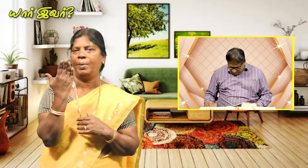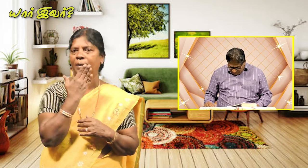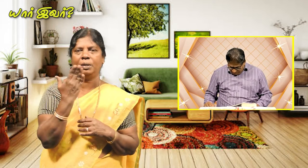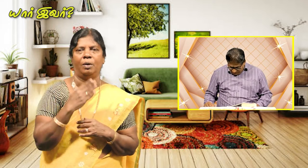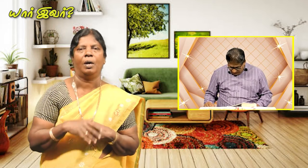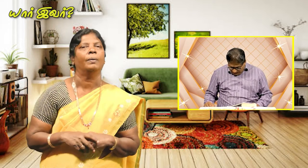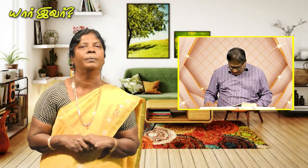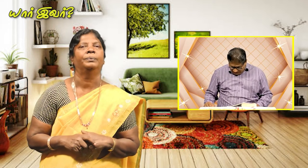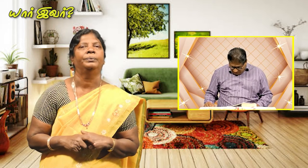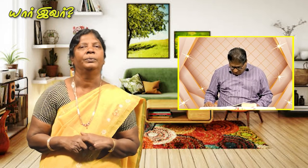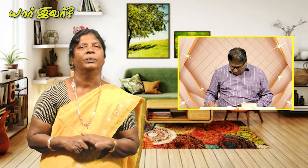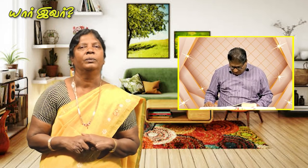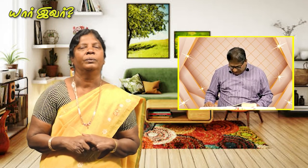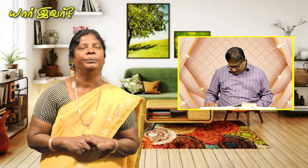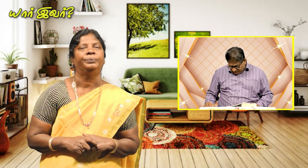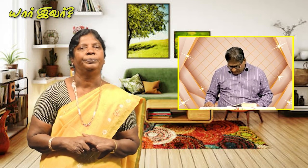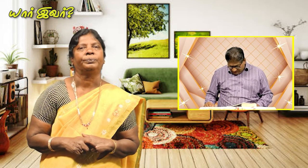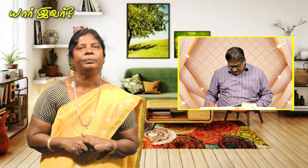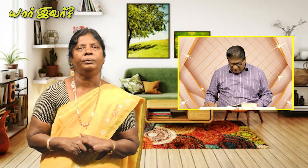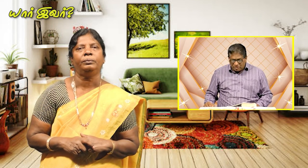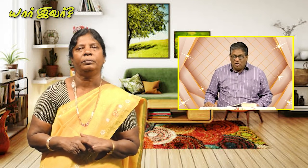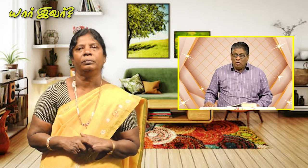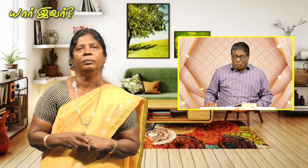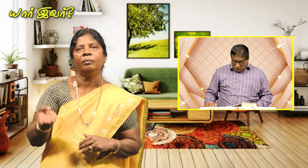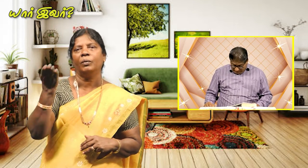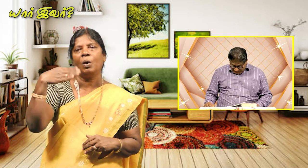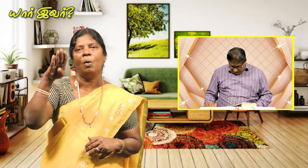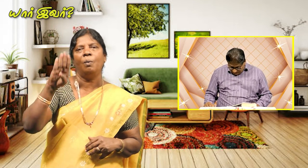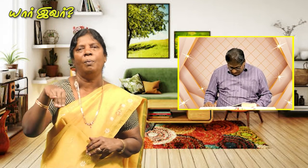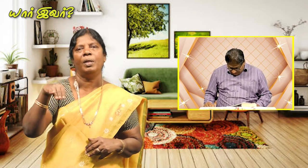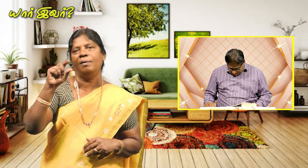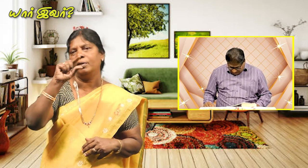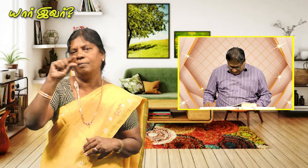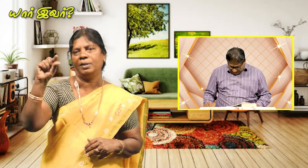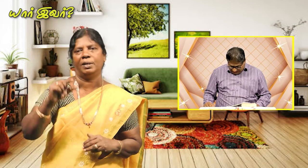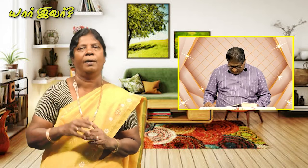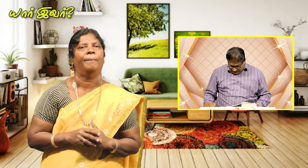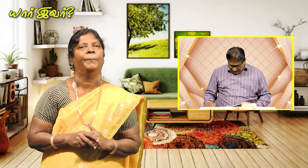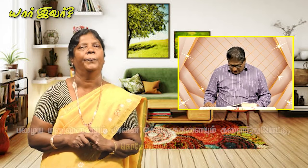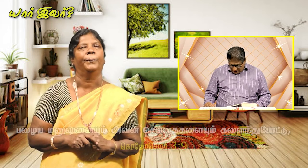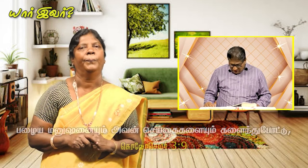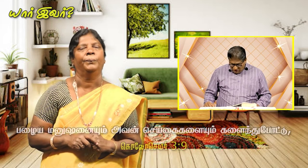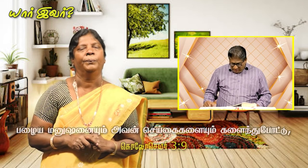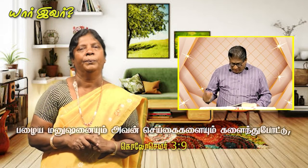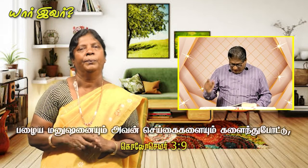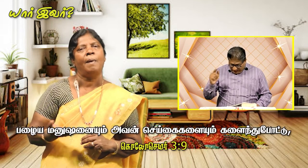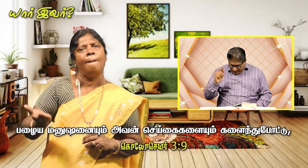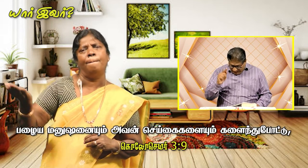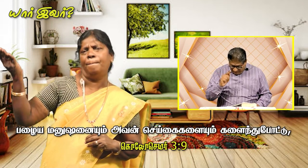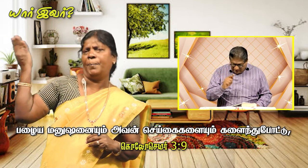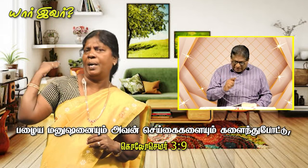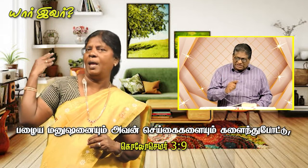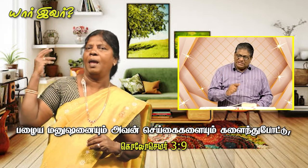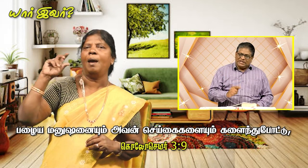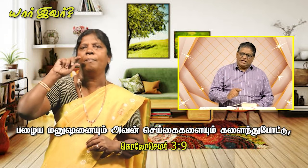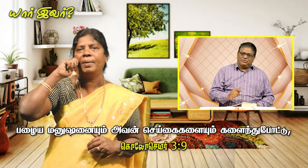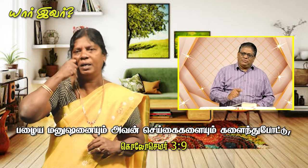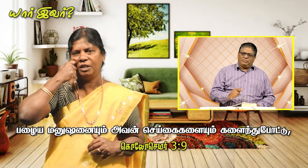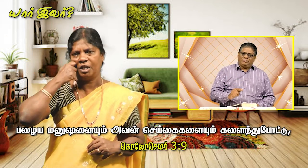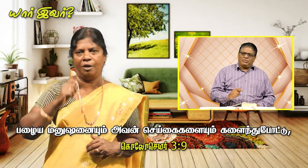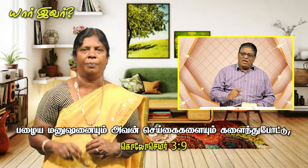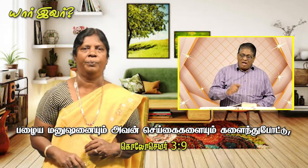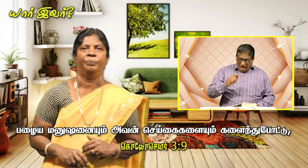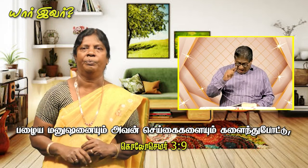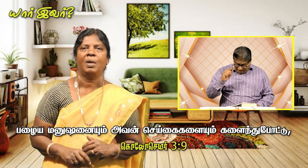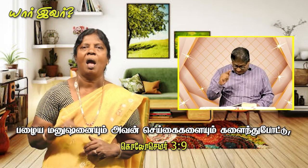படிச்சிங்கன்னா அங்கே ஒரு வார்த்தை வருது, 9வது வசனத்தில், பழைய